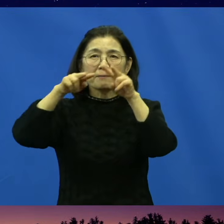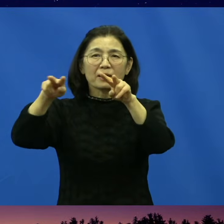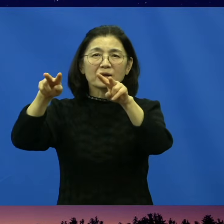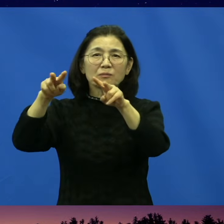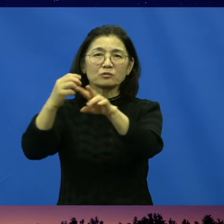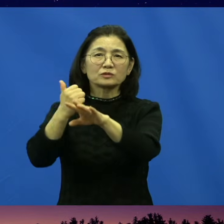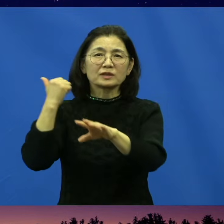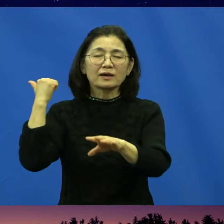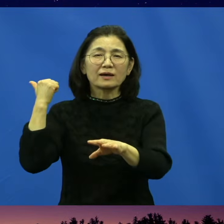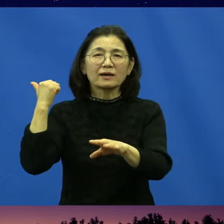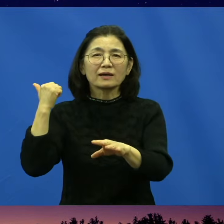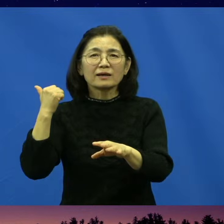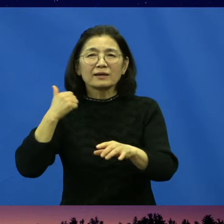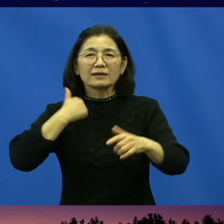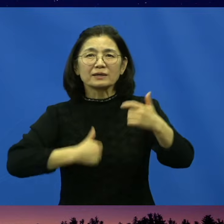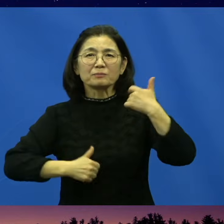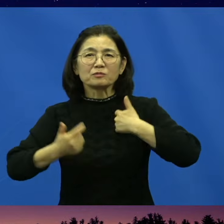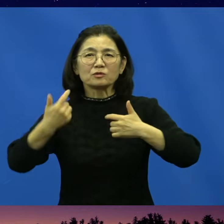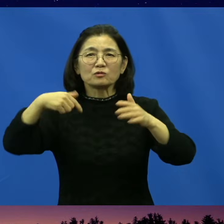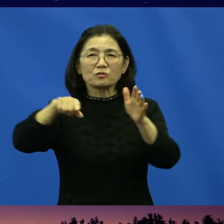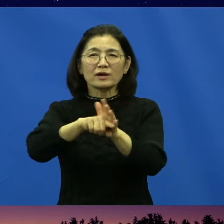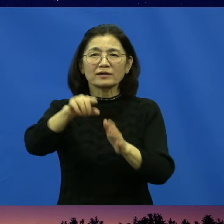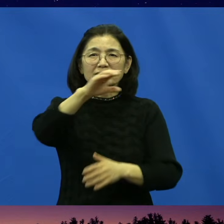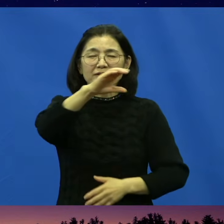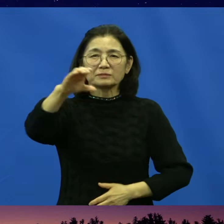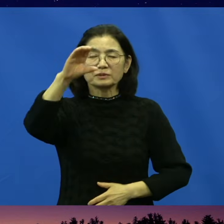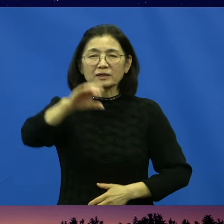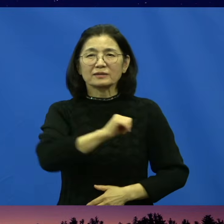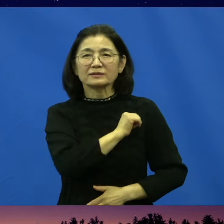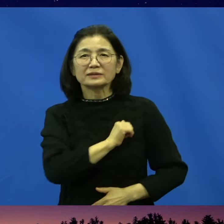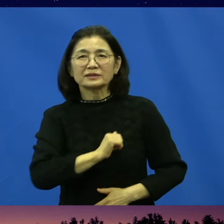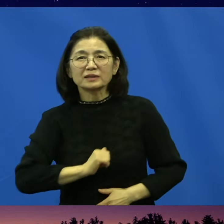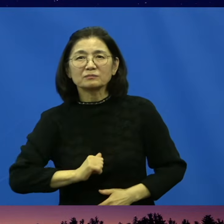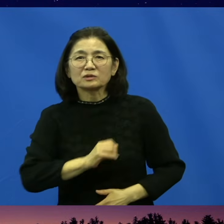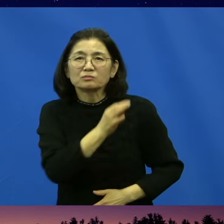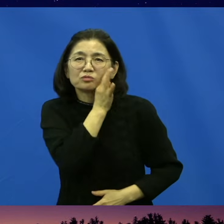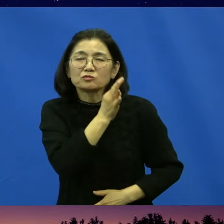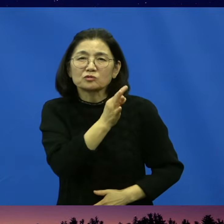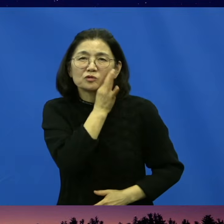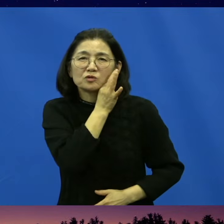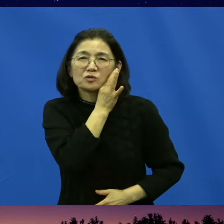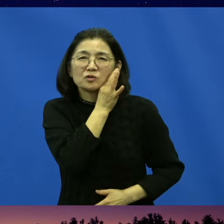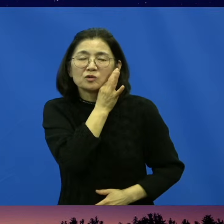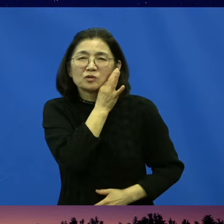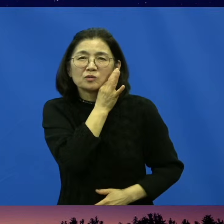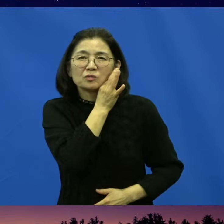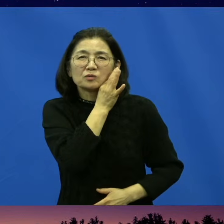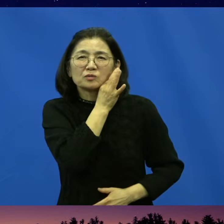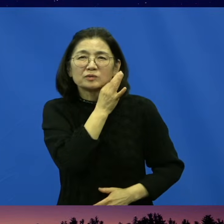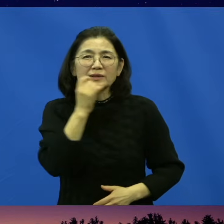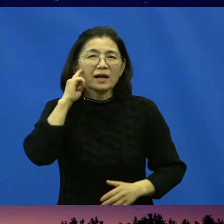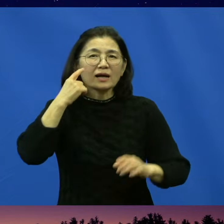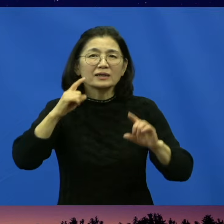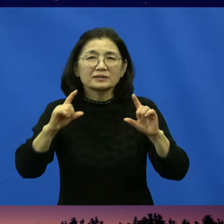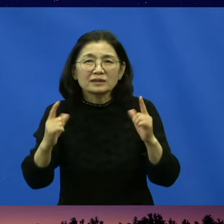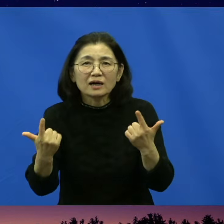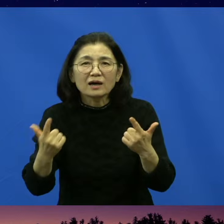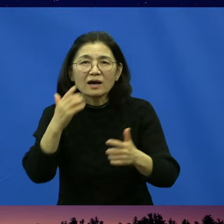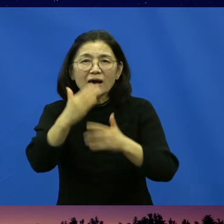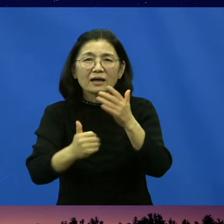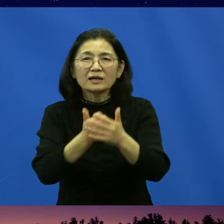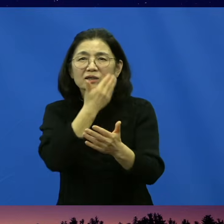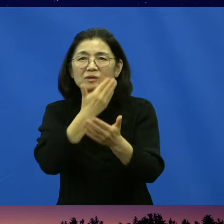그는 그 앞에 있는 기쁨을 위하여 십자가를 참으사 부끄러움을 개의치 아니하시더니 하나님